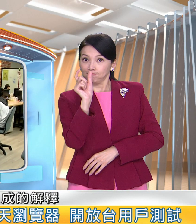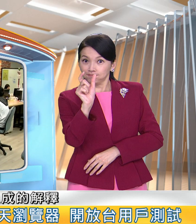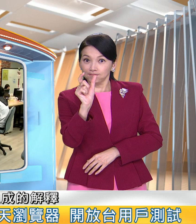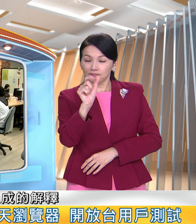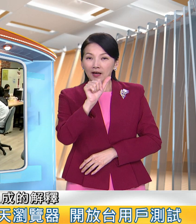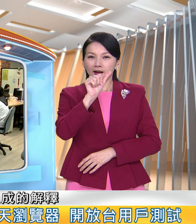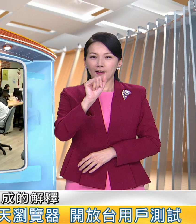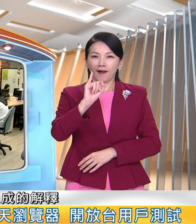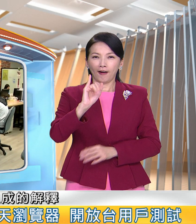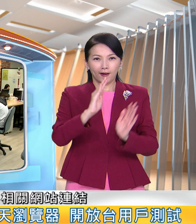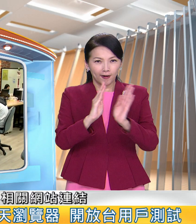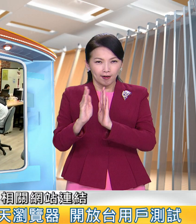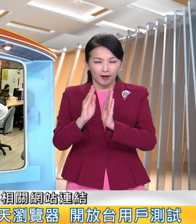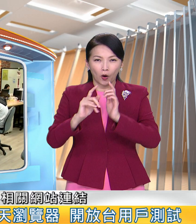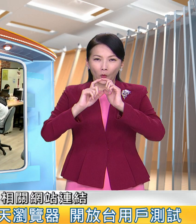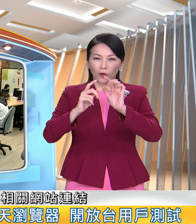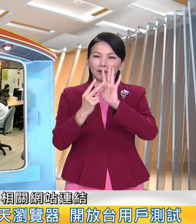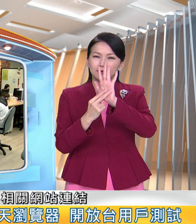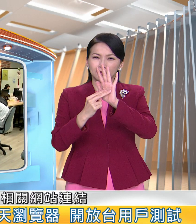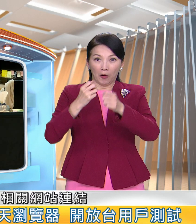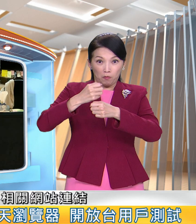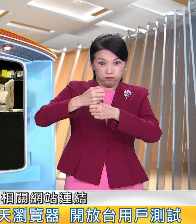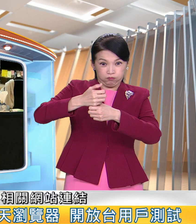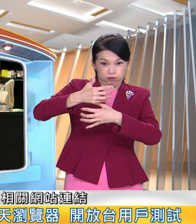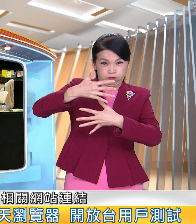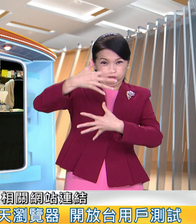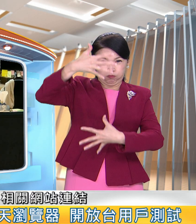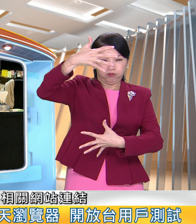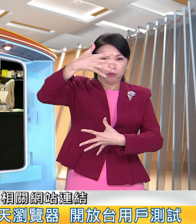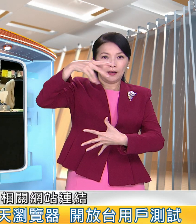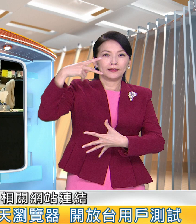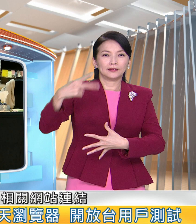释，还会有它找到的相关网站连结。